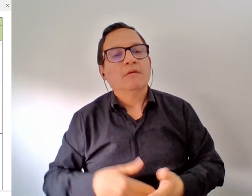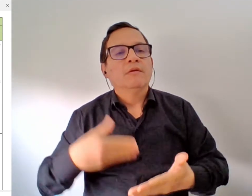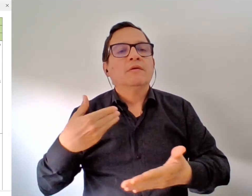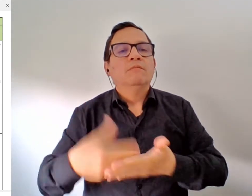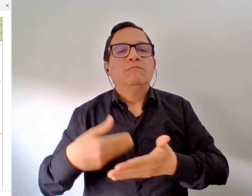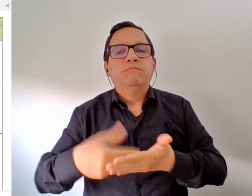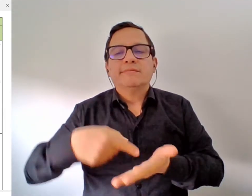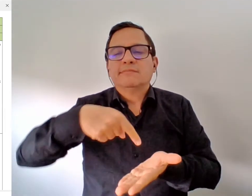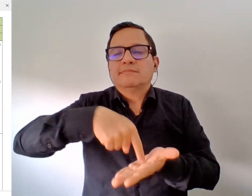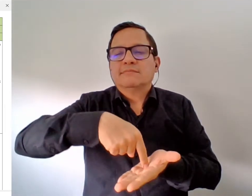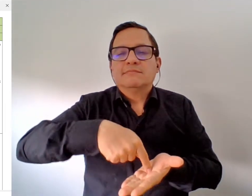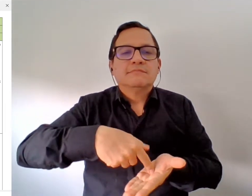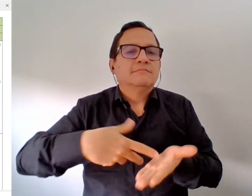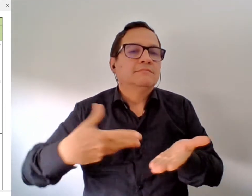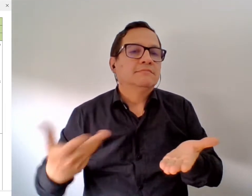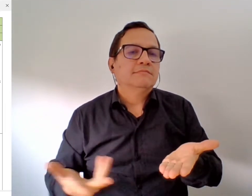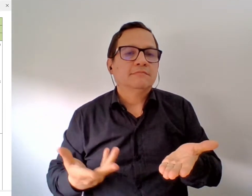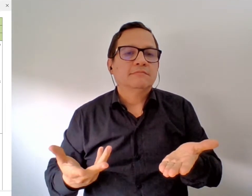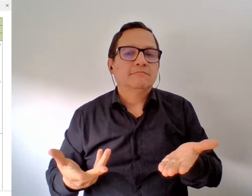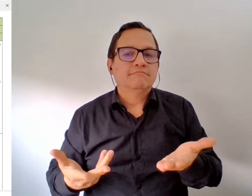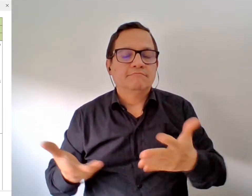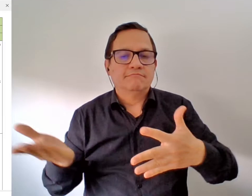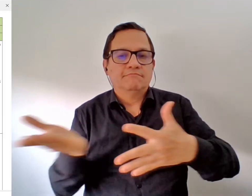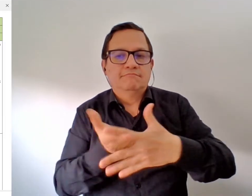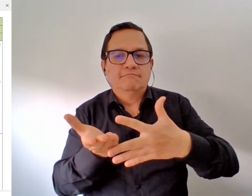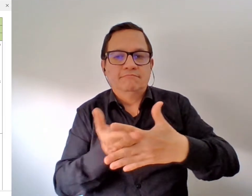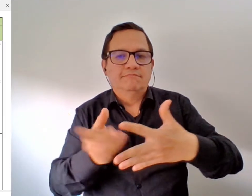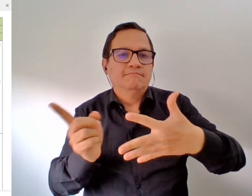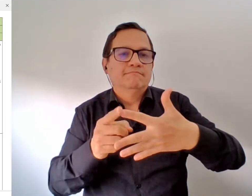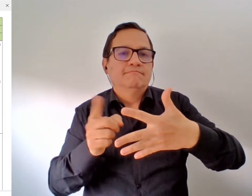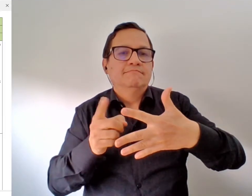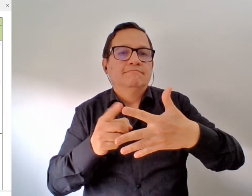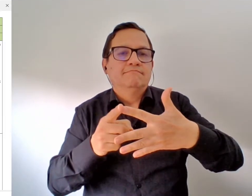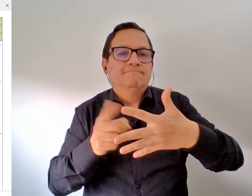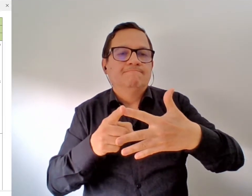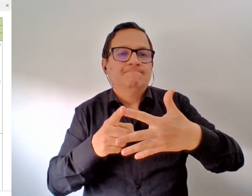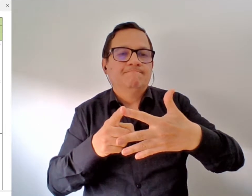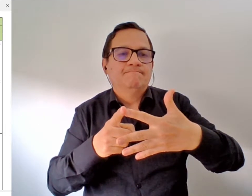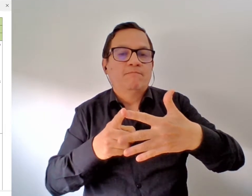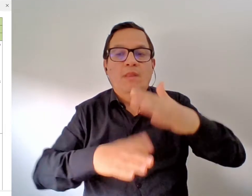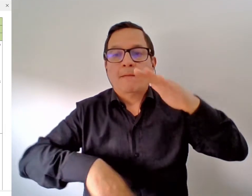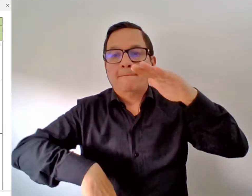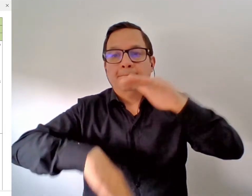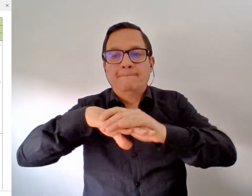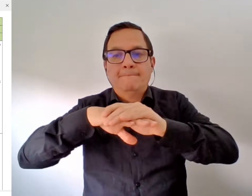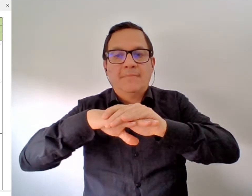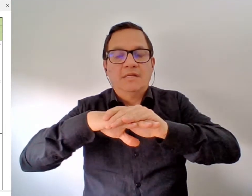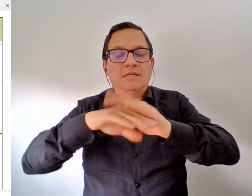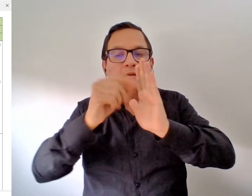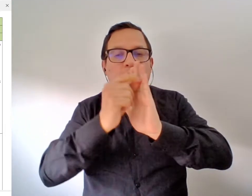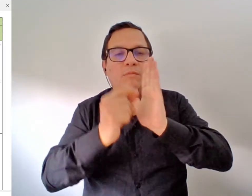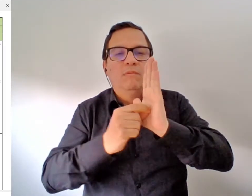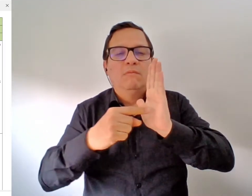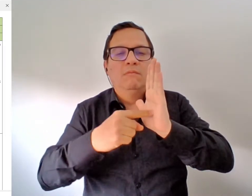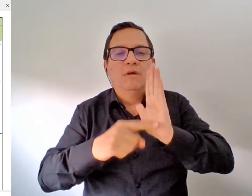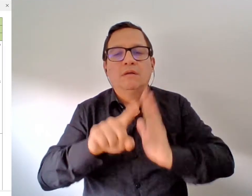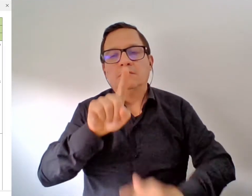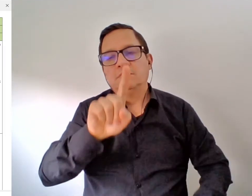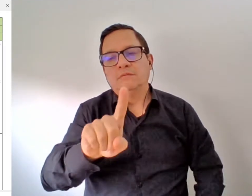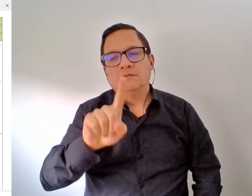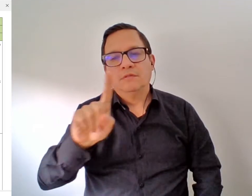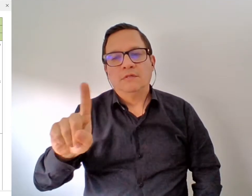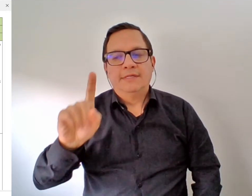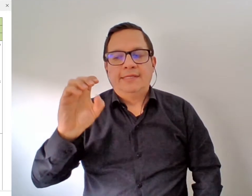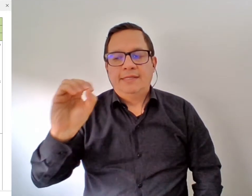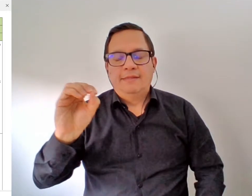Momento de la evaluación, intermedio. La máxima puntuación posible es de